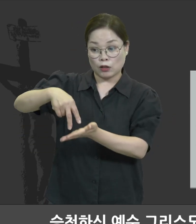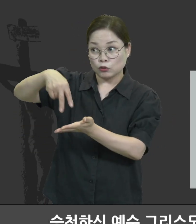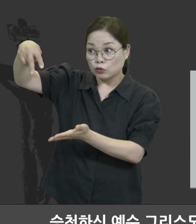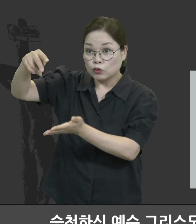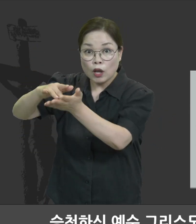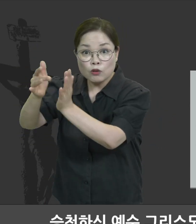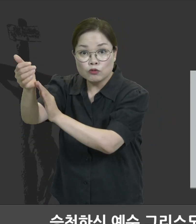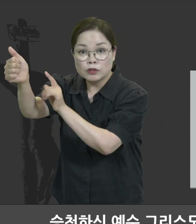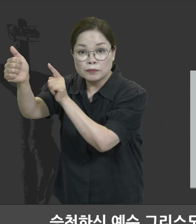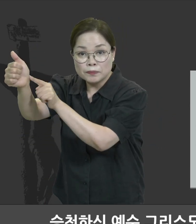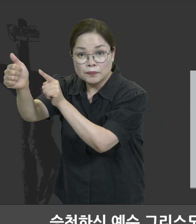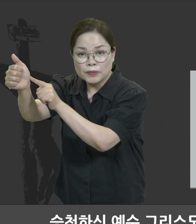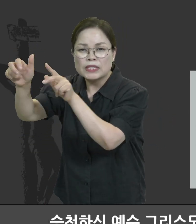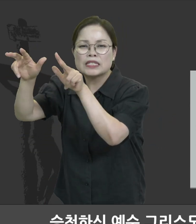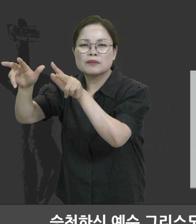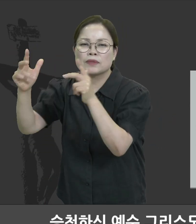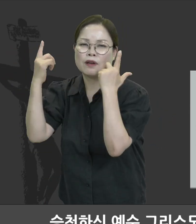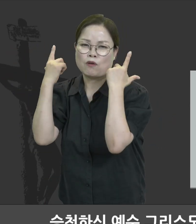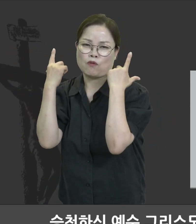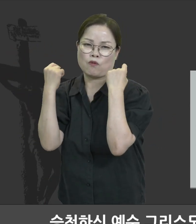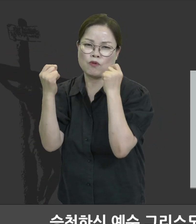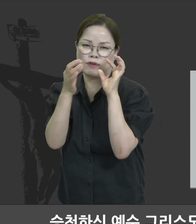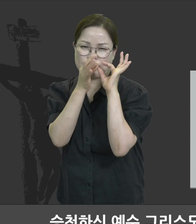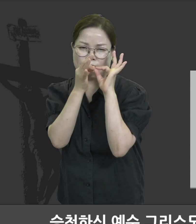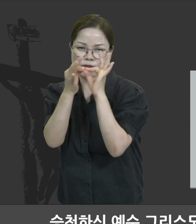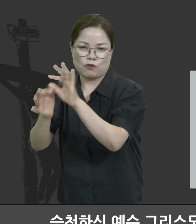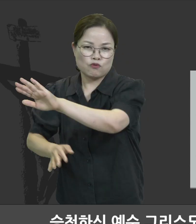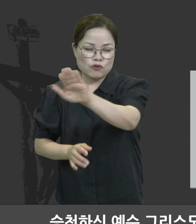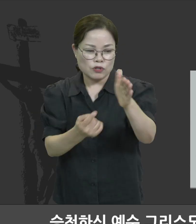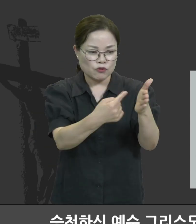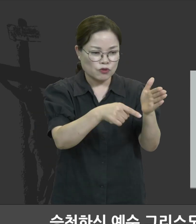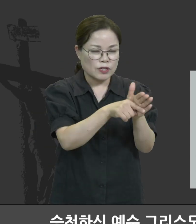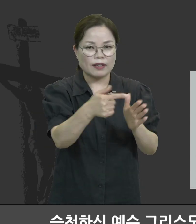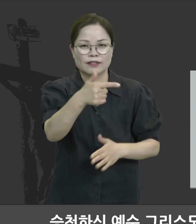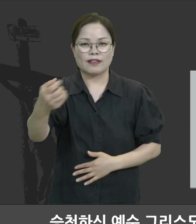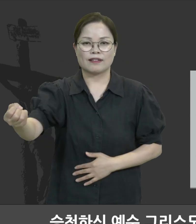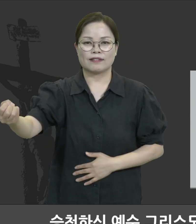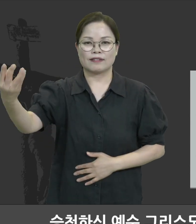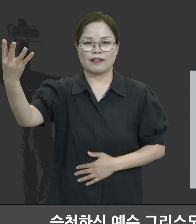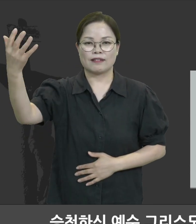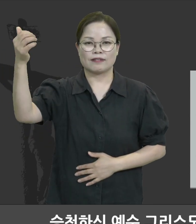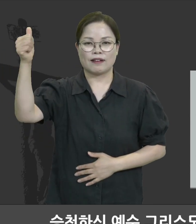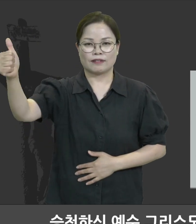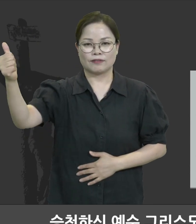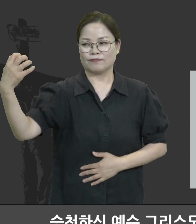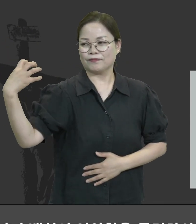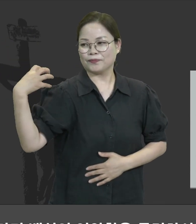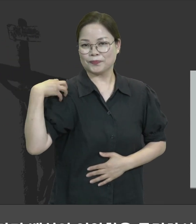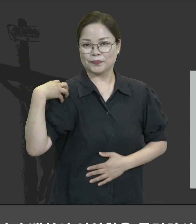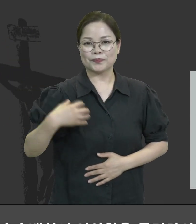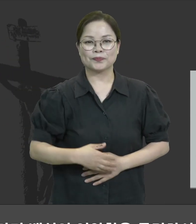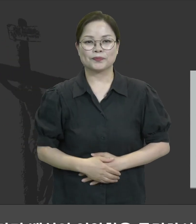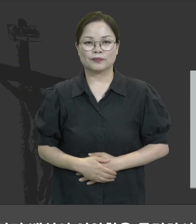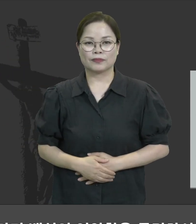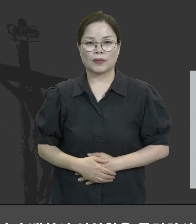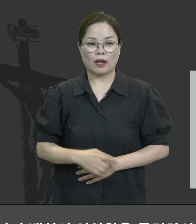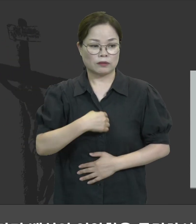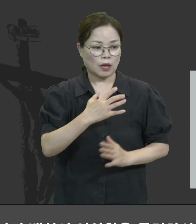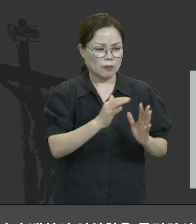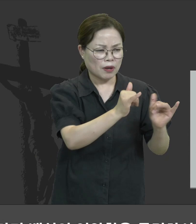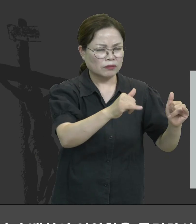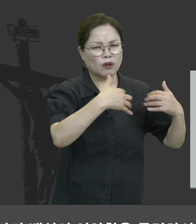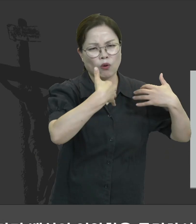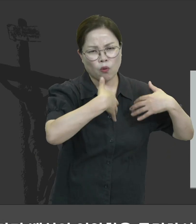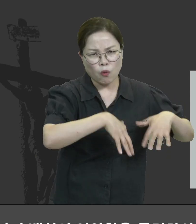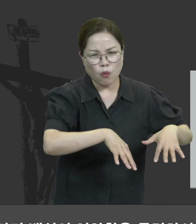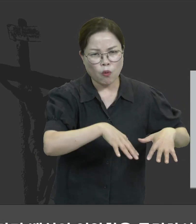승천하신 예수 그리스도는 지금도 여전히 우리를 위한 대제사장으로 일하십니다. 자기 백성의